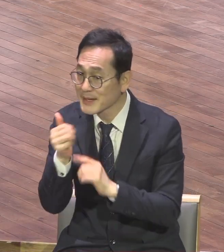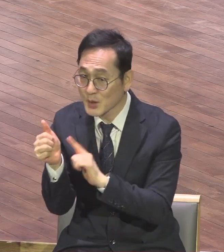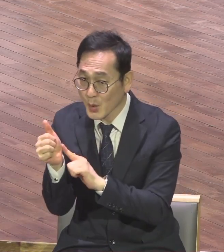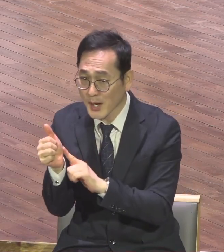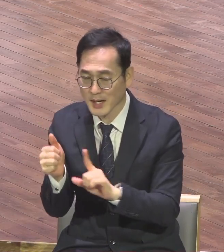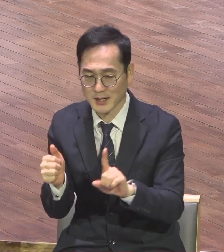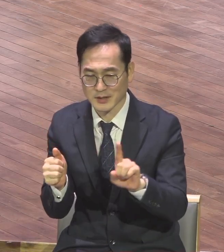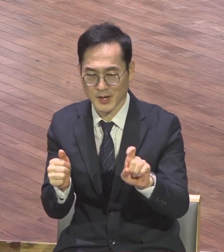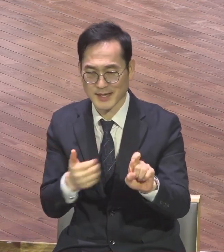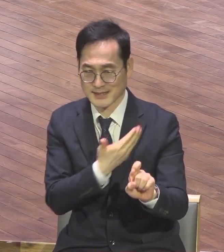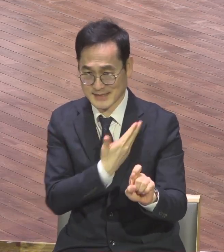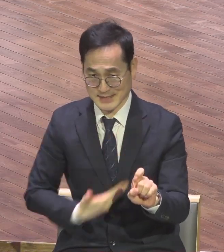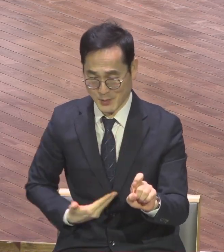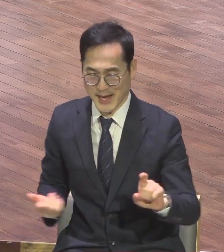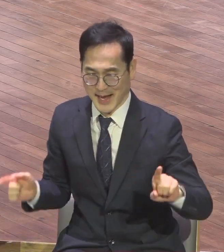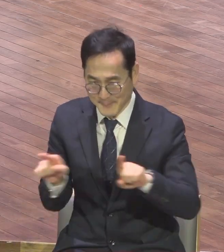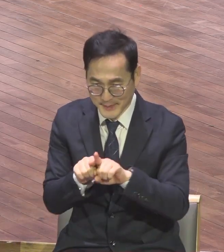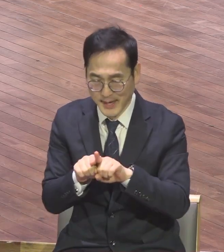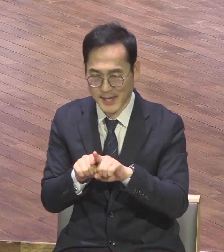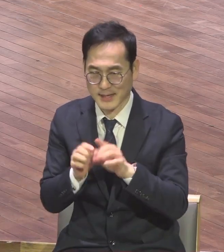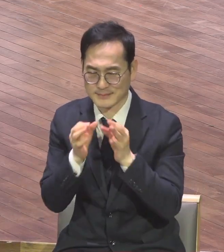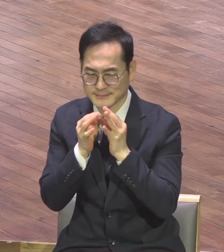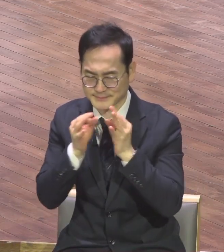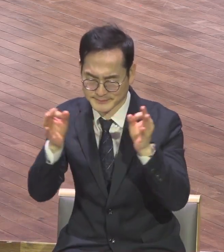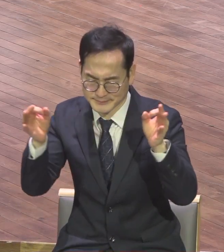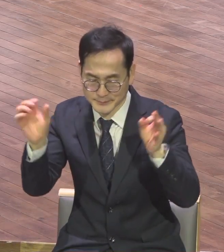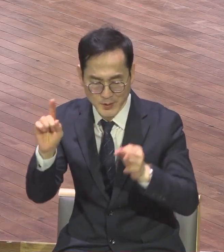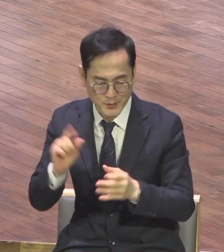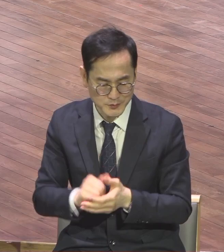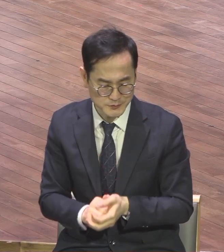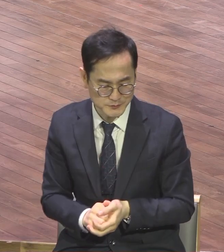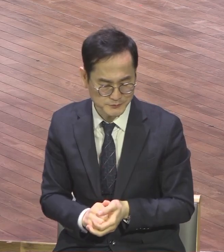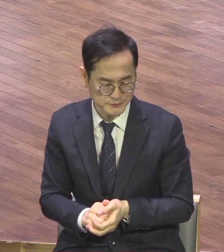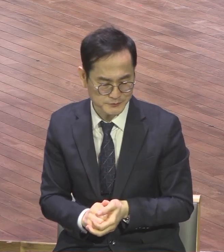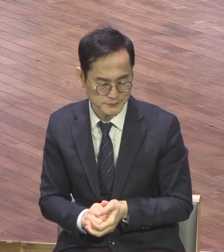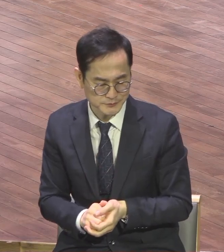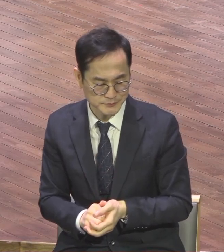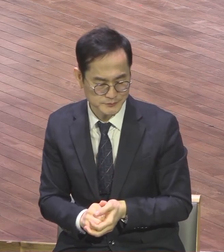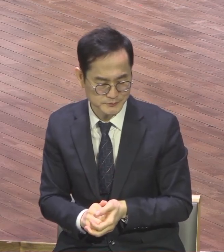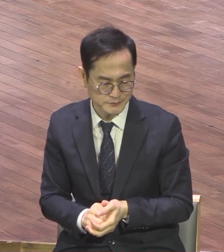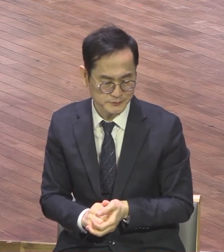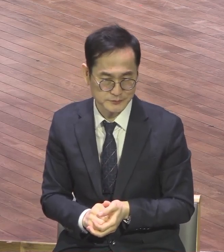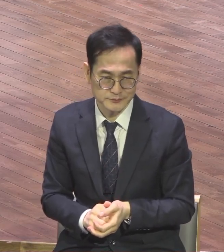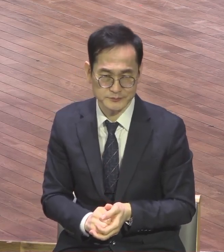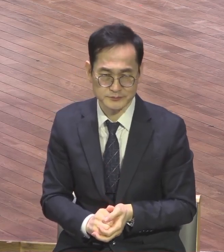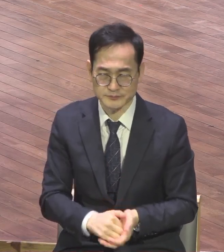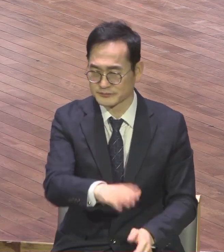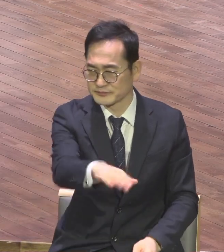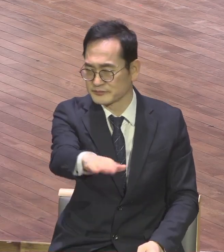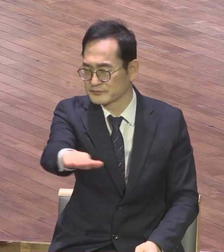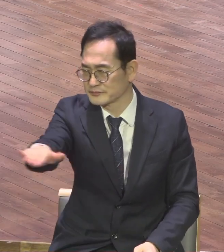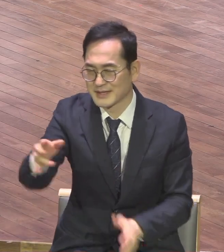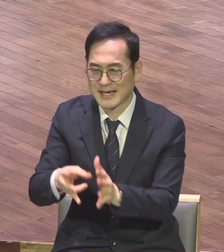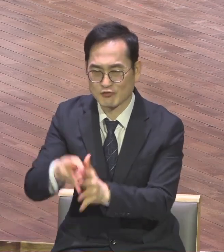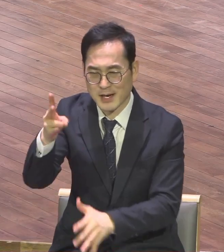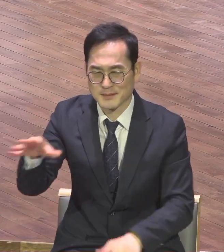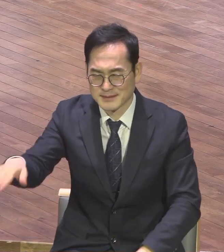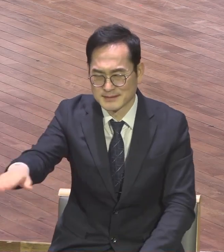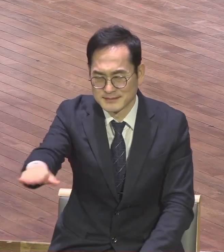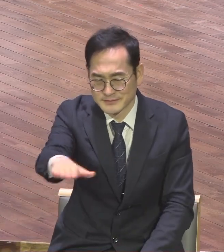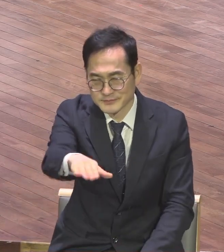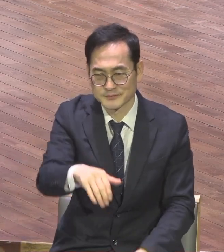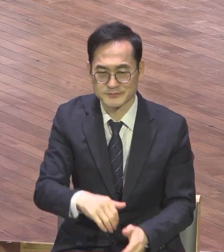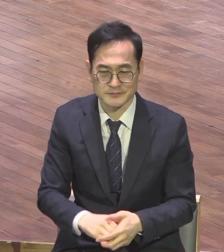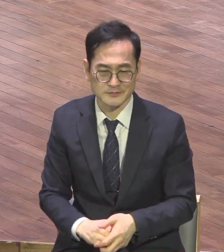열한 사도와 함께 서서 소리 높여 이르되 유대인들과 예루살렘에 사는 모든 사람들아 이 일을